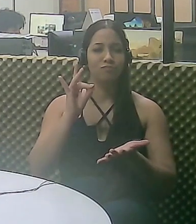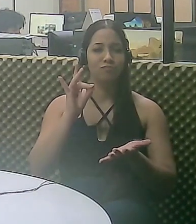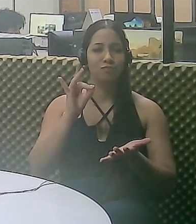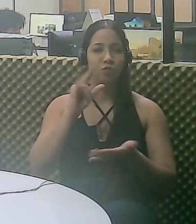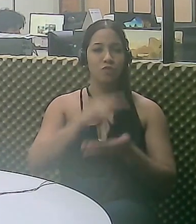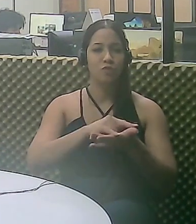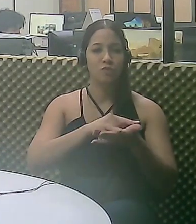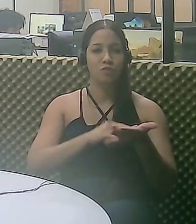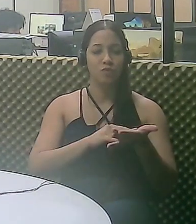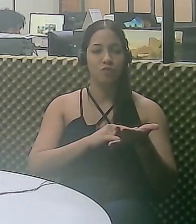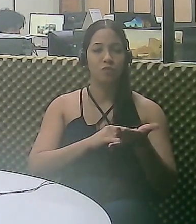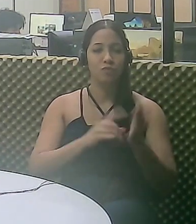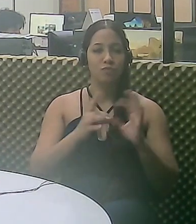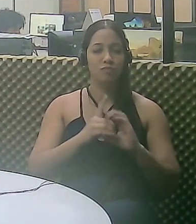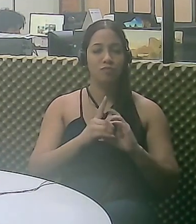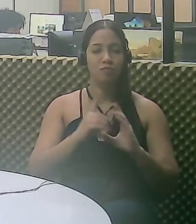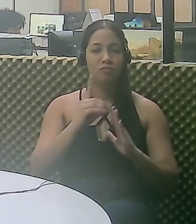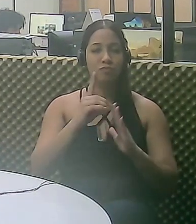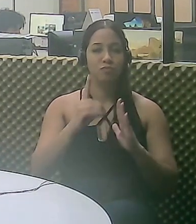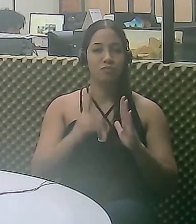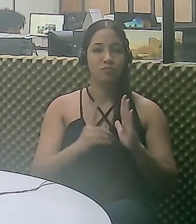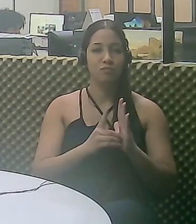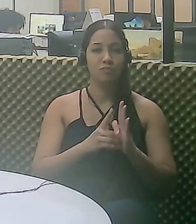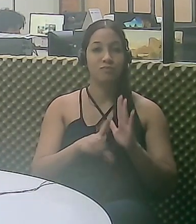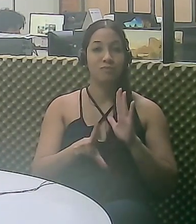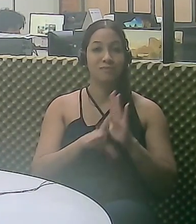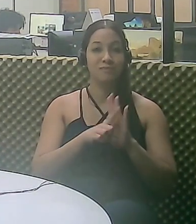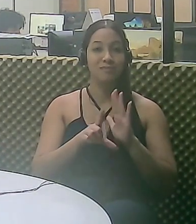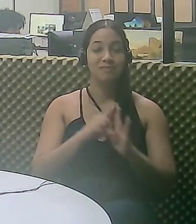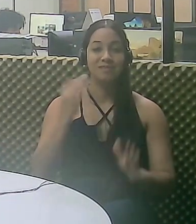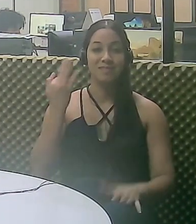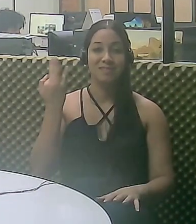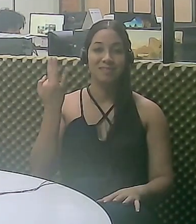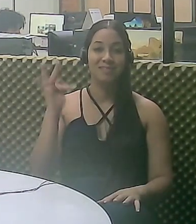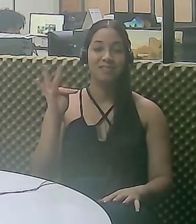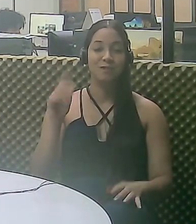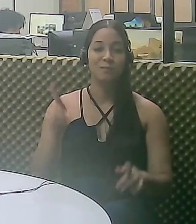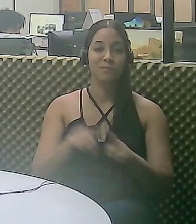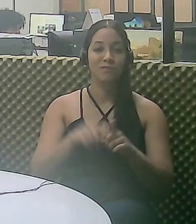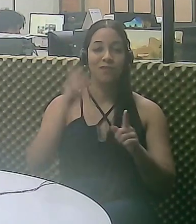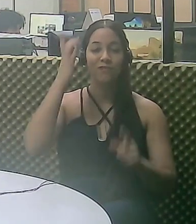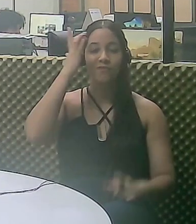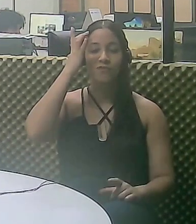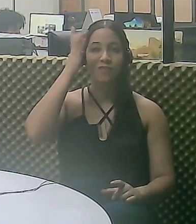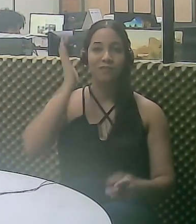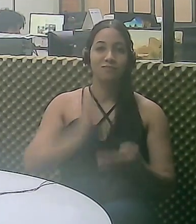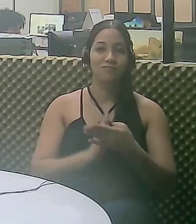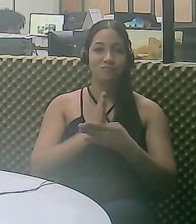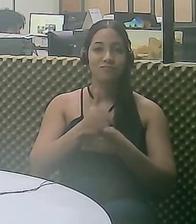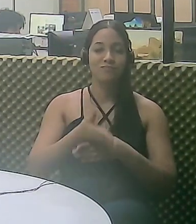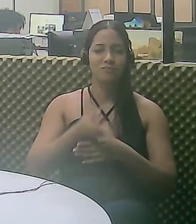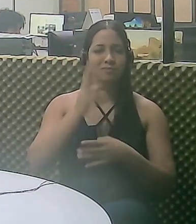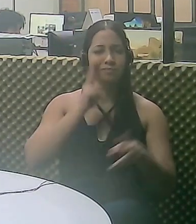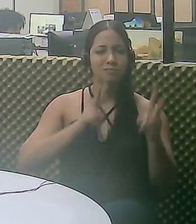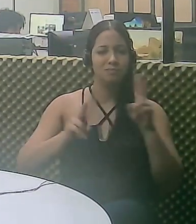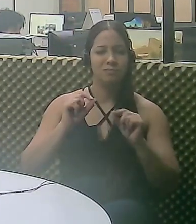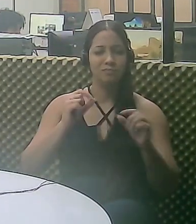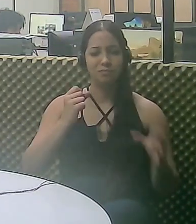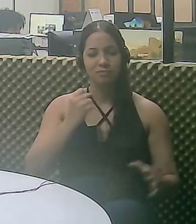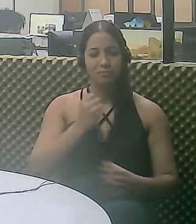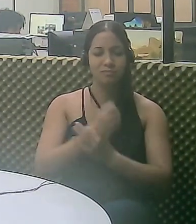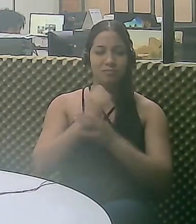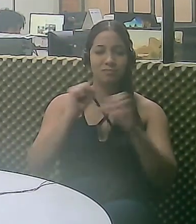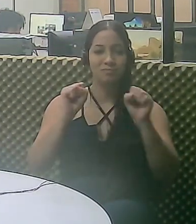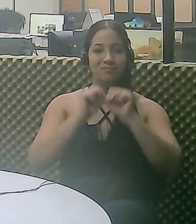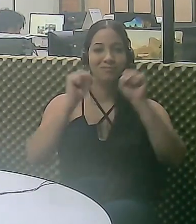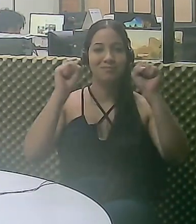de documentos e declarações, atenderá à legislação federal, além de facilitar o acesso e conferir mais segurança ao